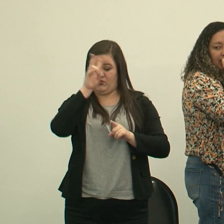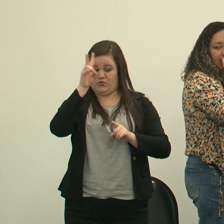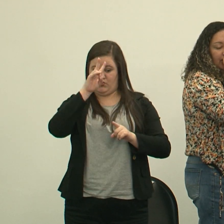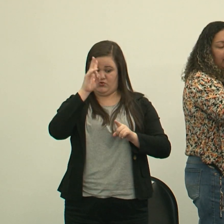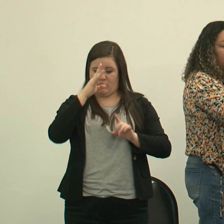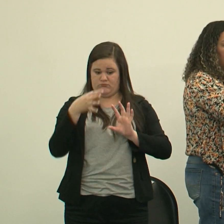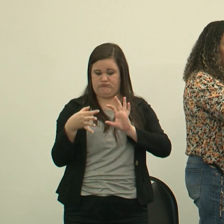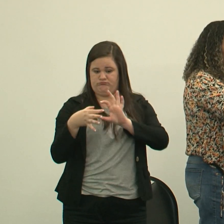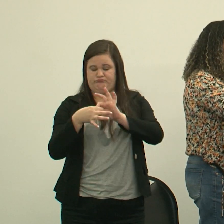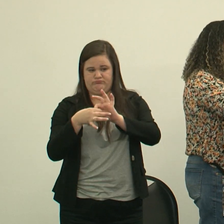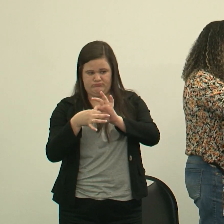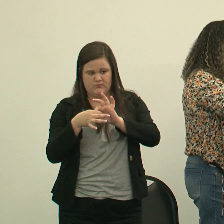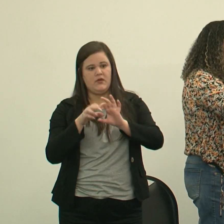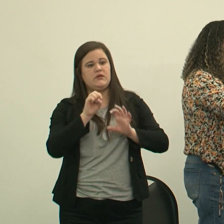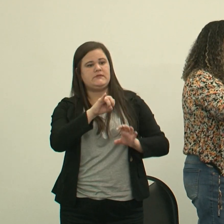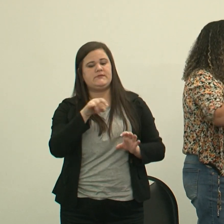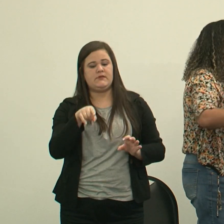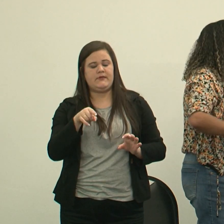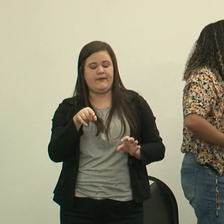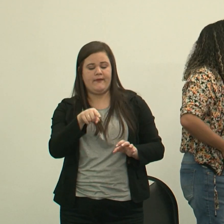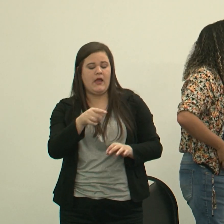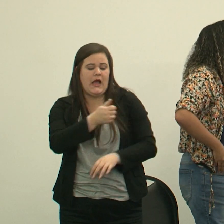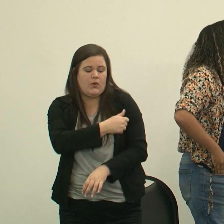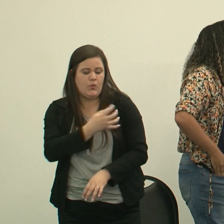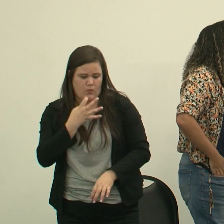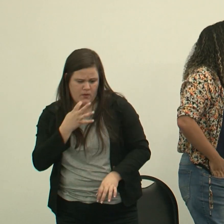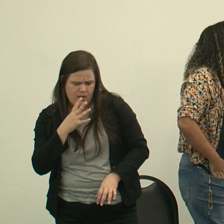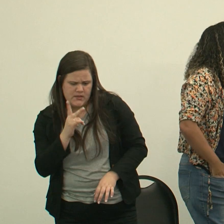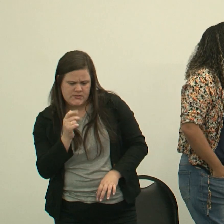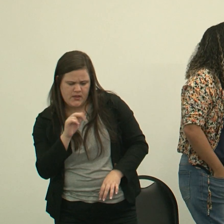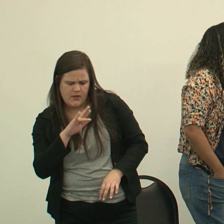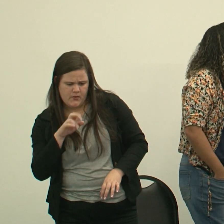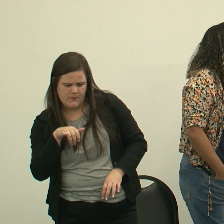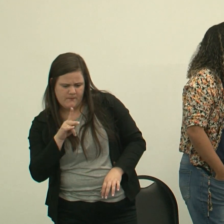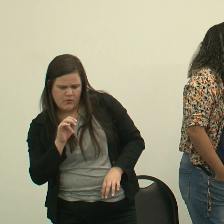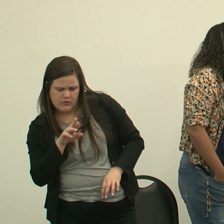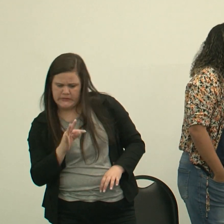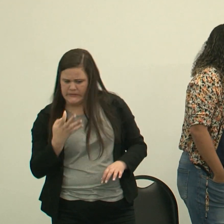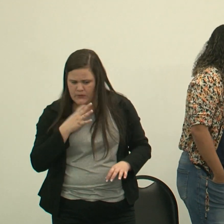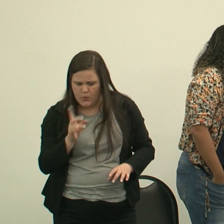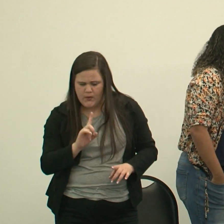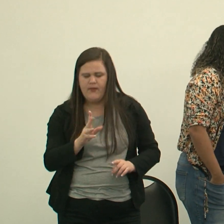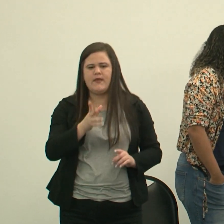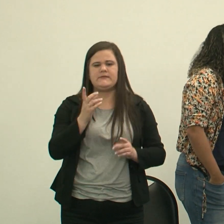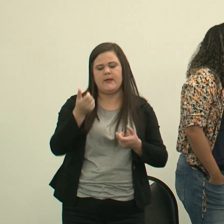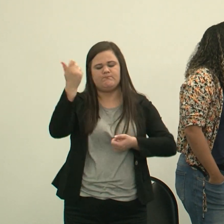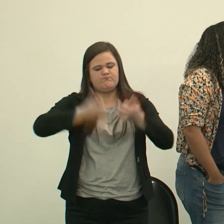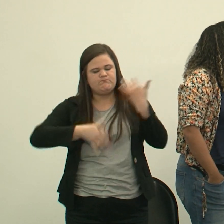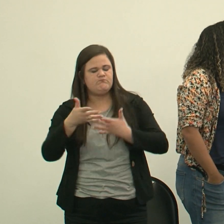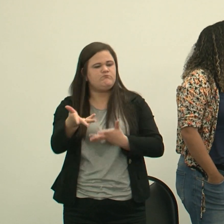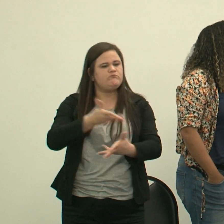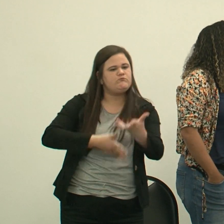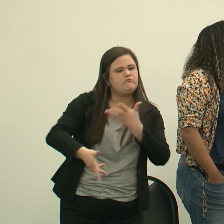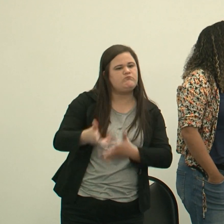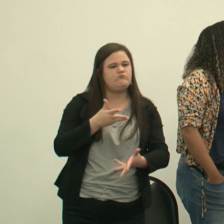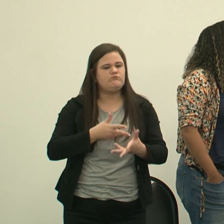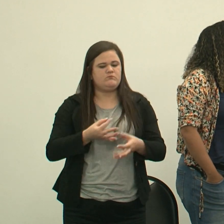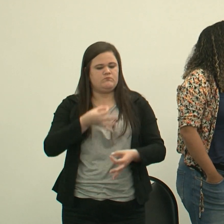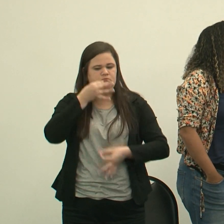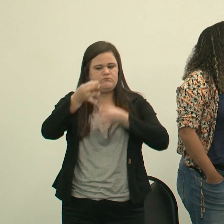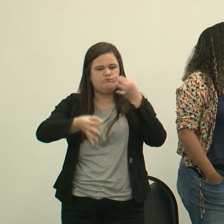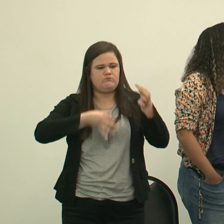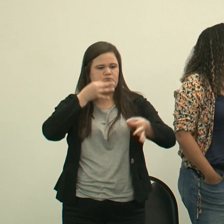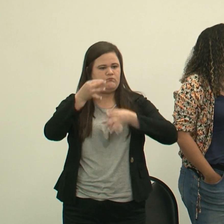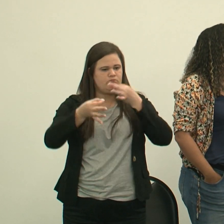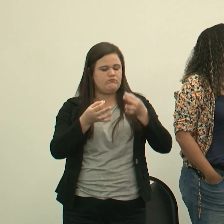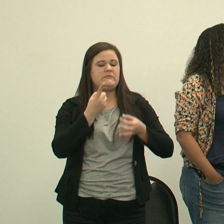esse aluno conhece a história do Harry Potter, se não conhece, como que ele percebe isso, quais são os desejos desse sujeito